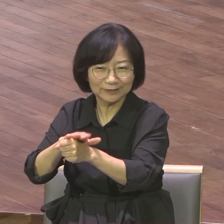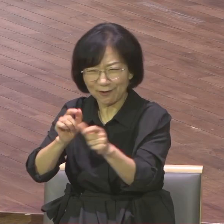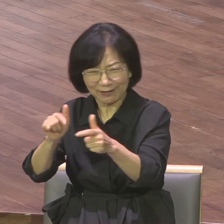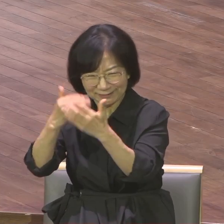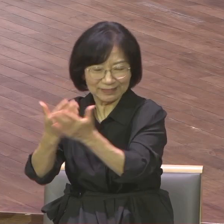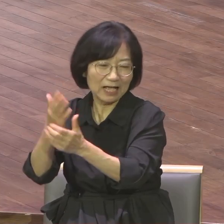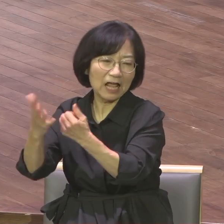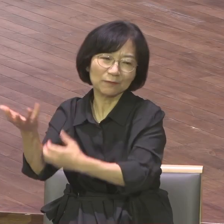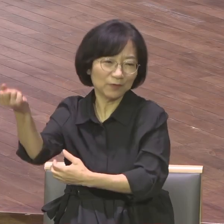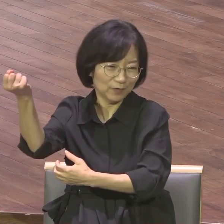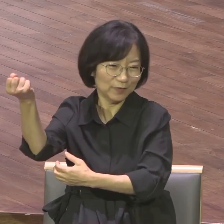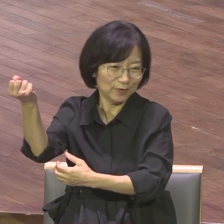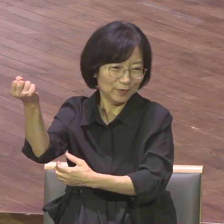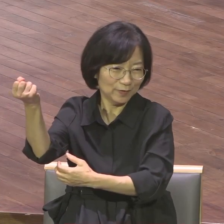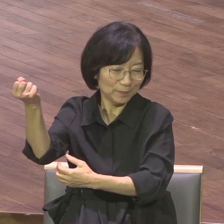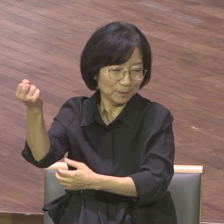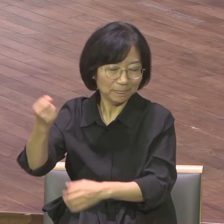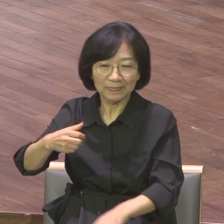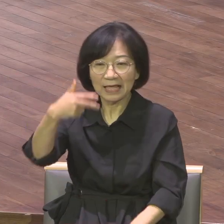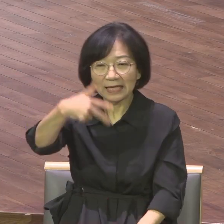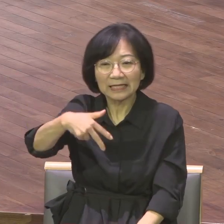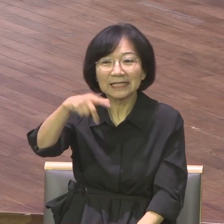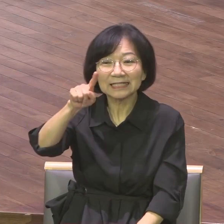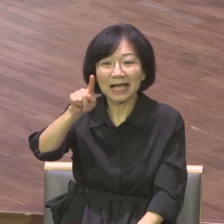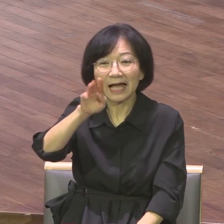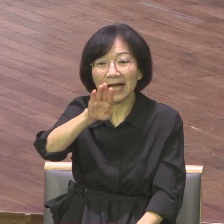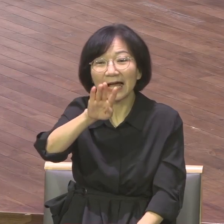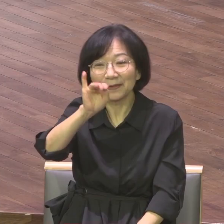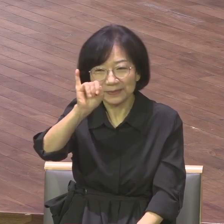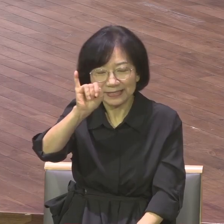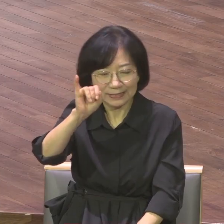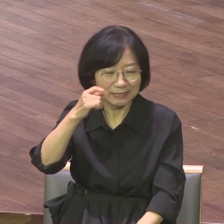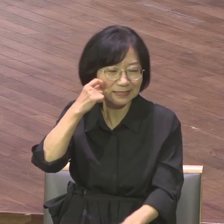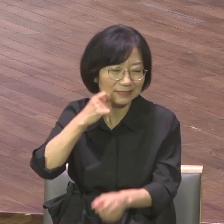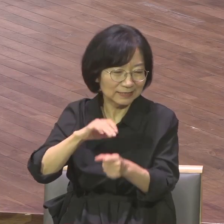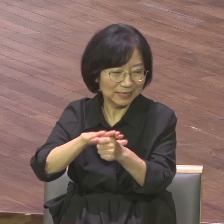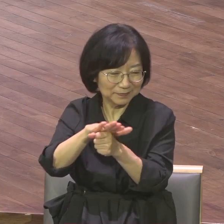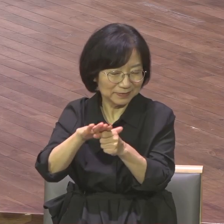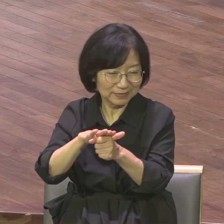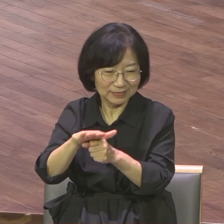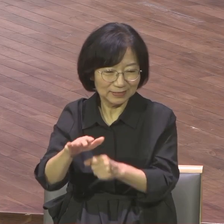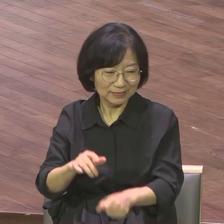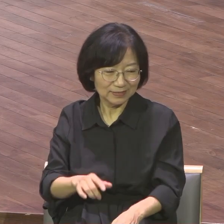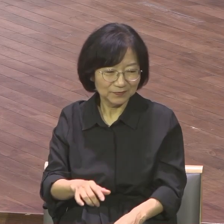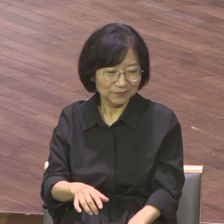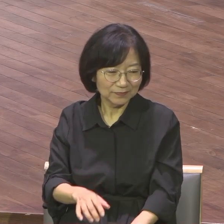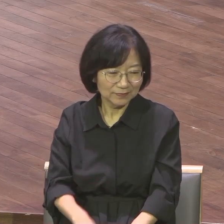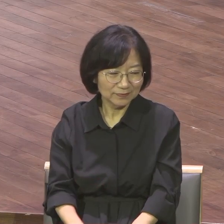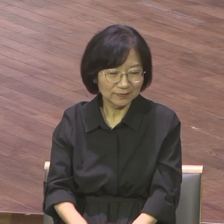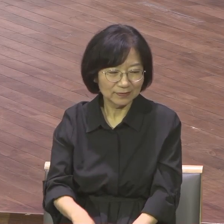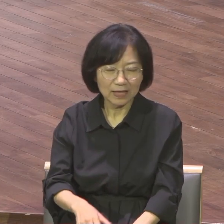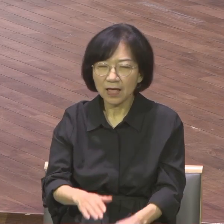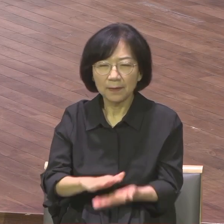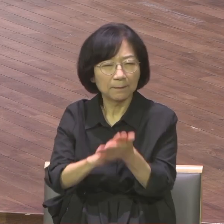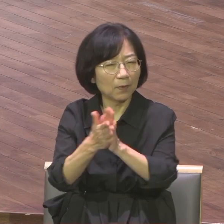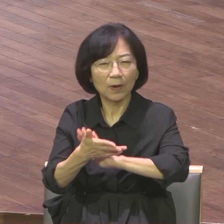이제 여기 보니까 자비 히브리말 헤세드라는데 언약 관계에 근거한 하나님의 변함없는